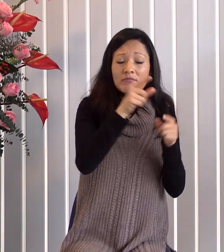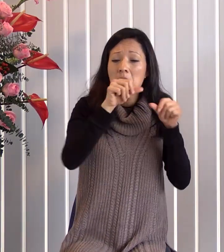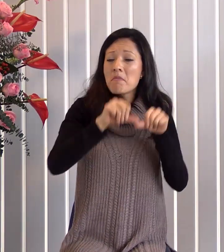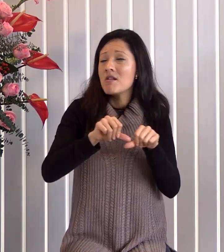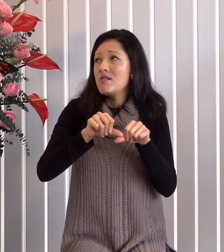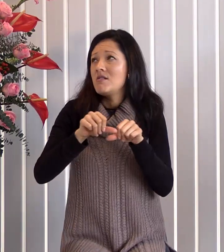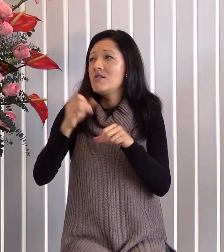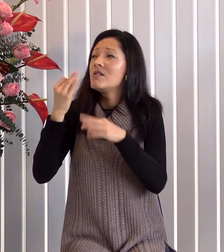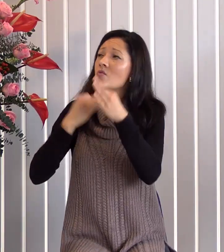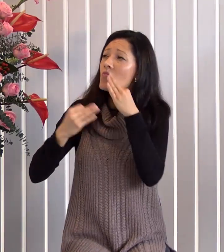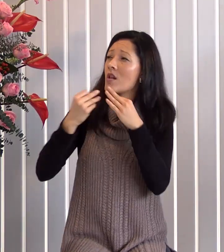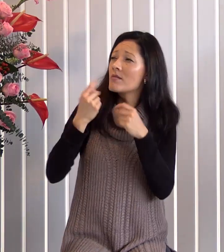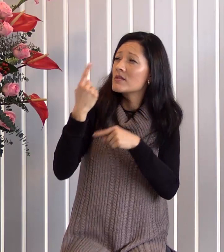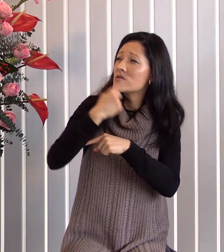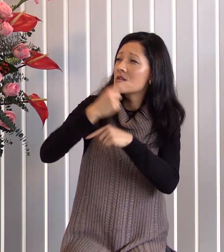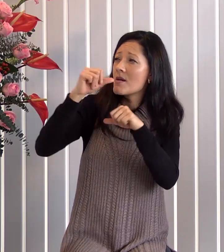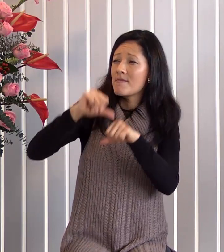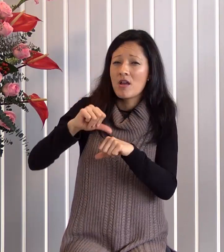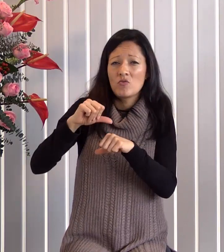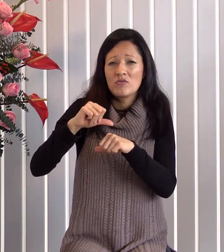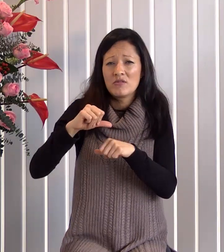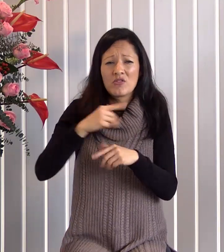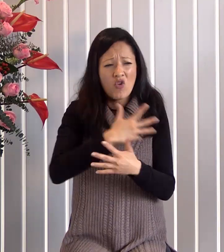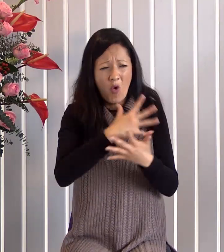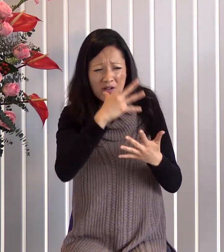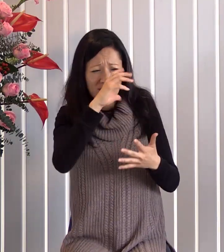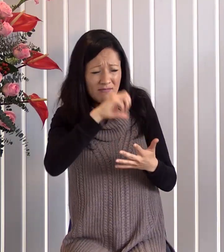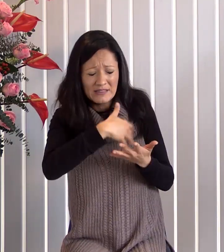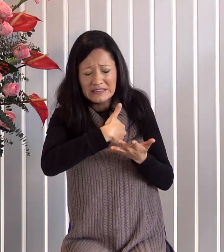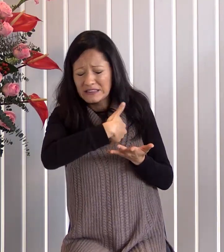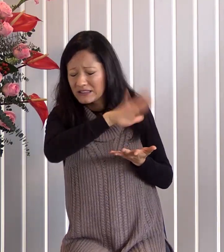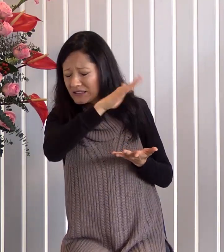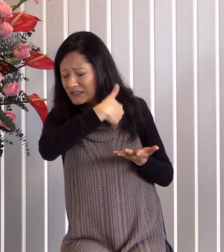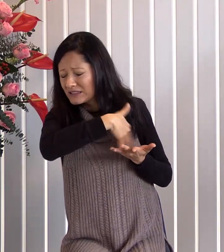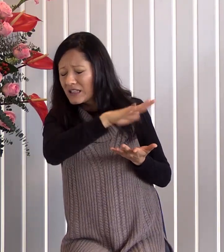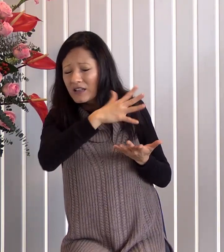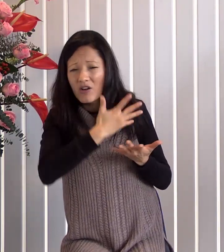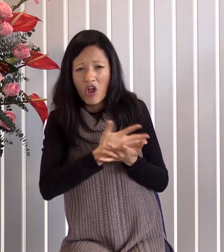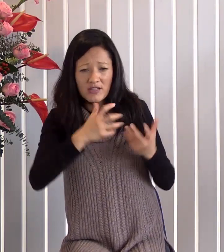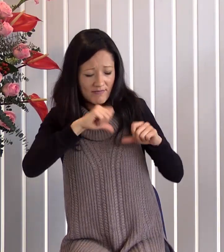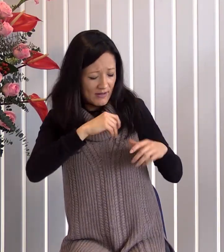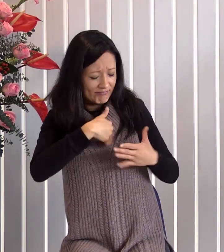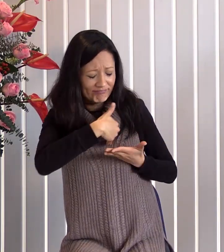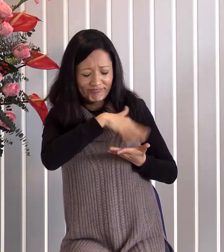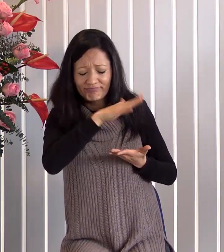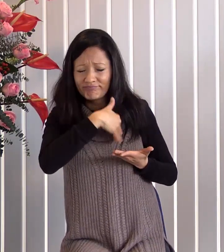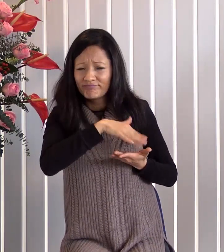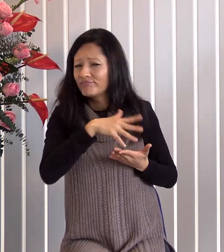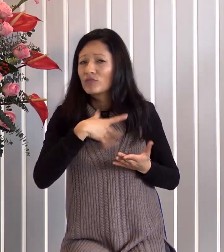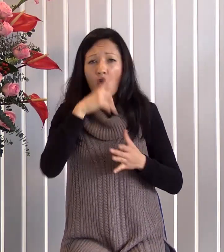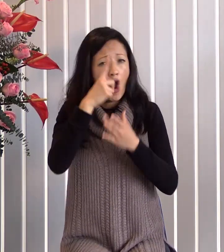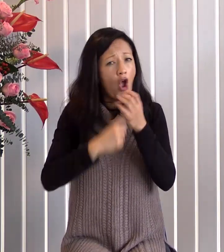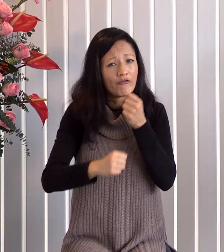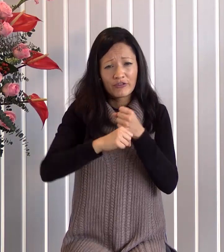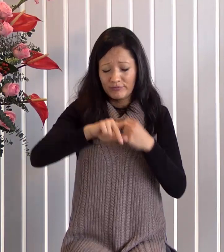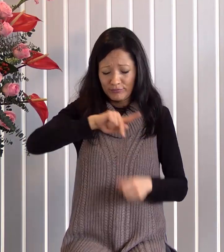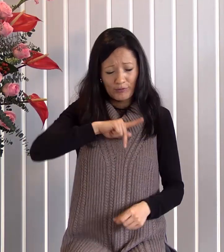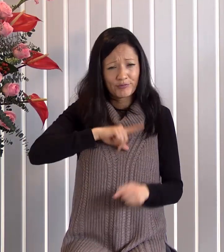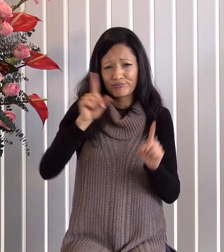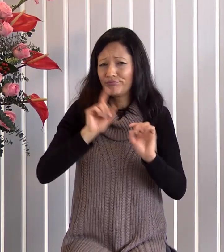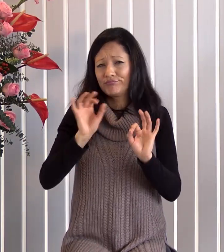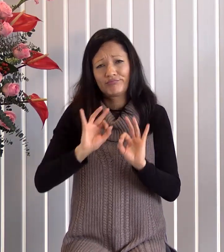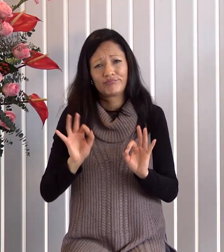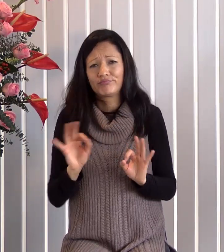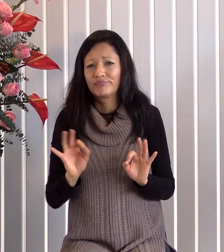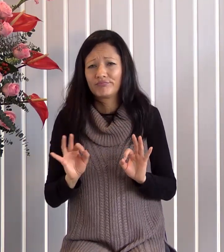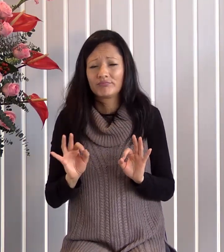malo. Aleja de mí lo que no es, Señor. Saca de mí lo que no puedo. No, Señor, yo no puedo. No confío en mí. No confío